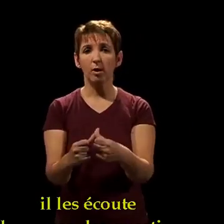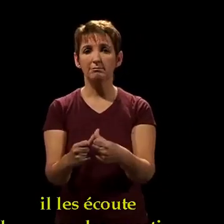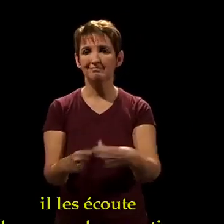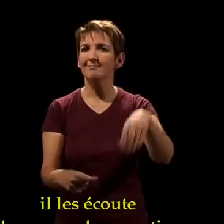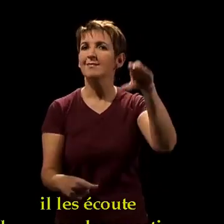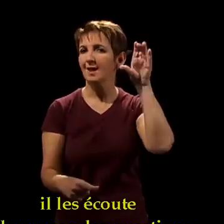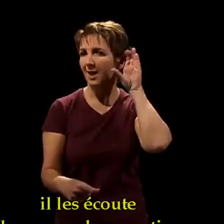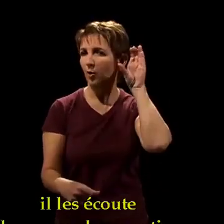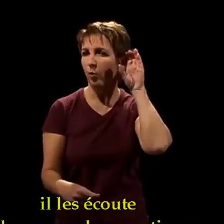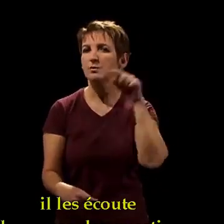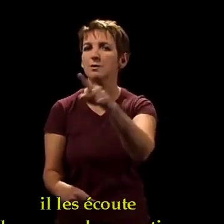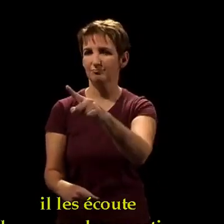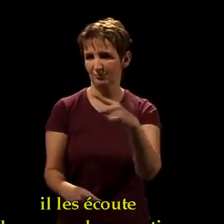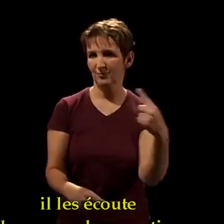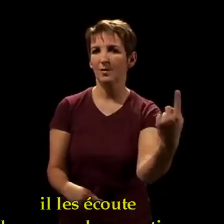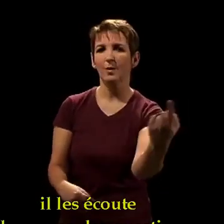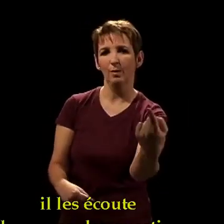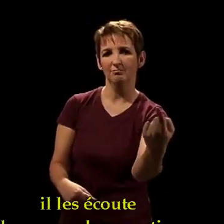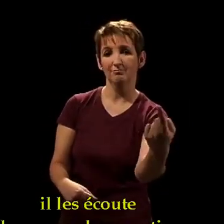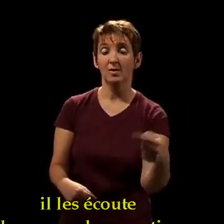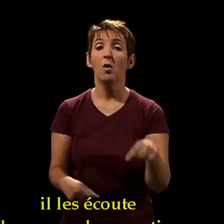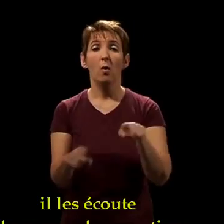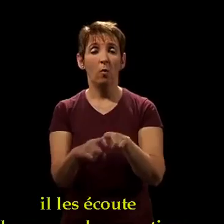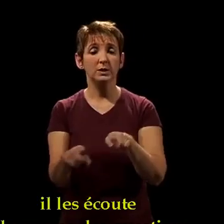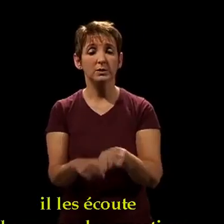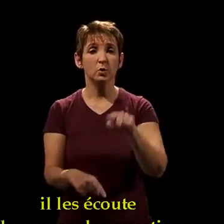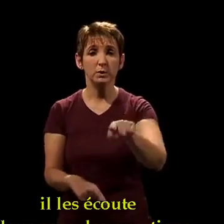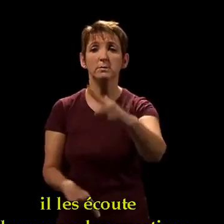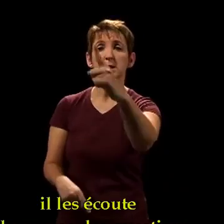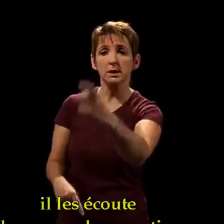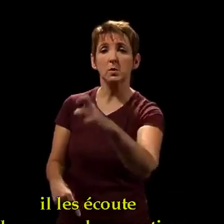Il les écoute et leur pose des questions.